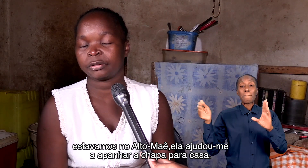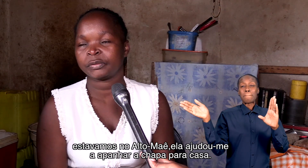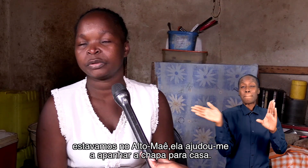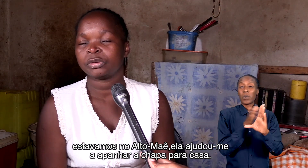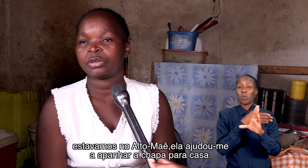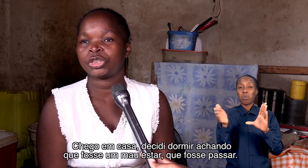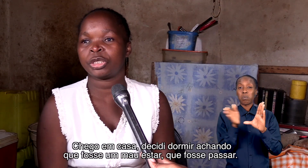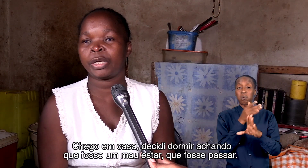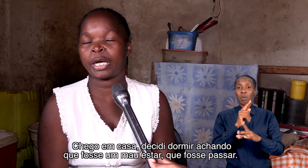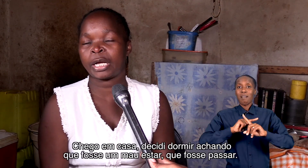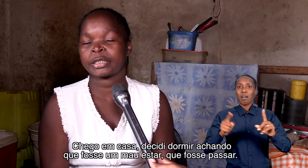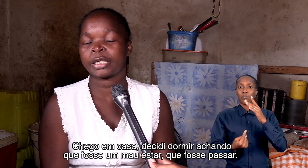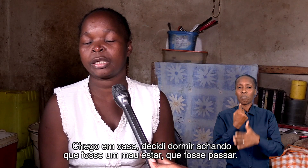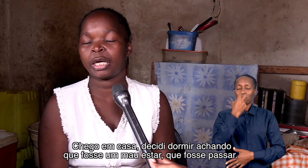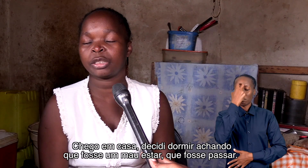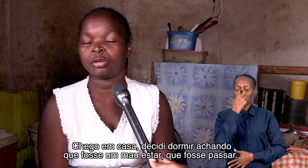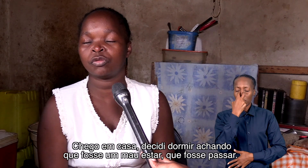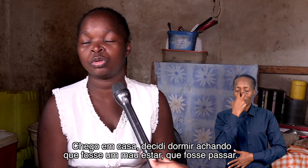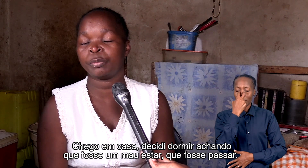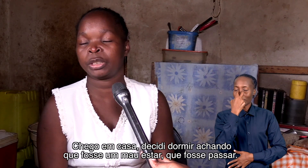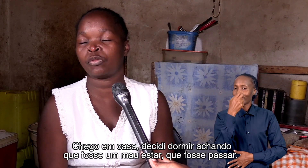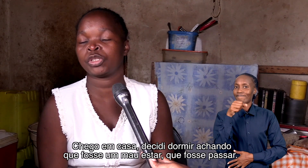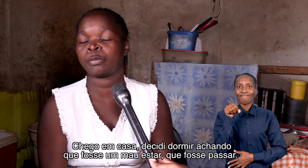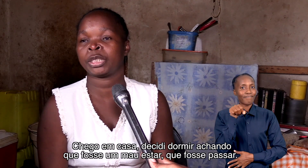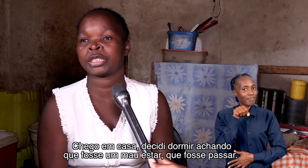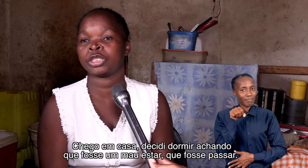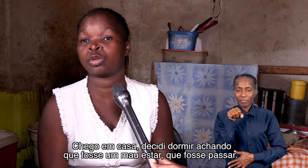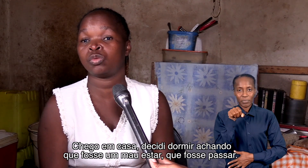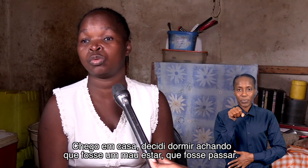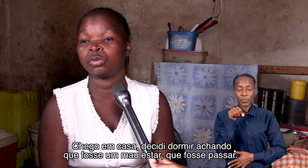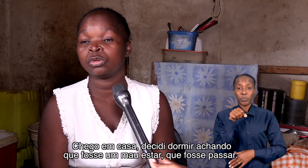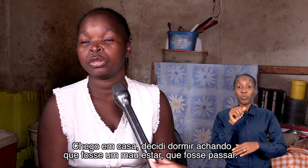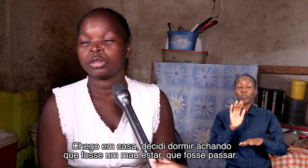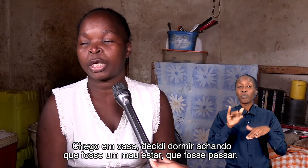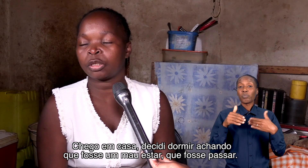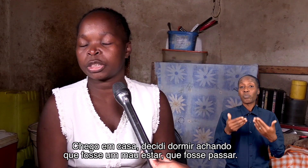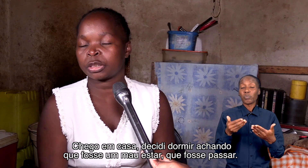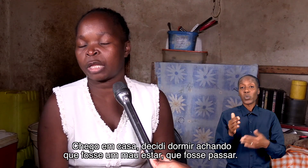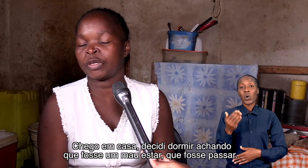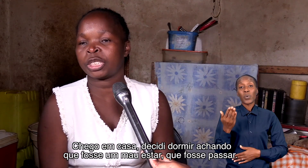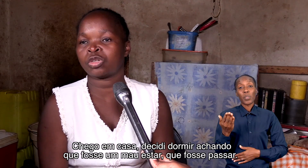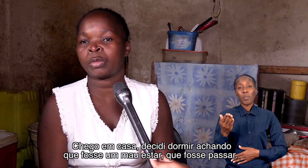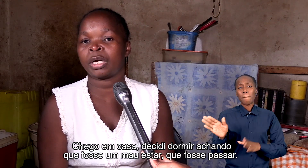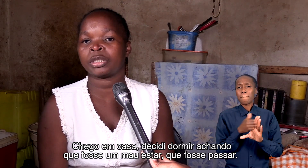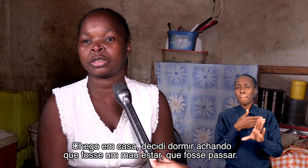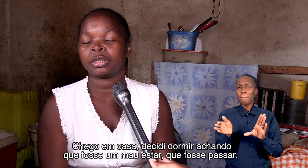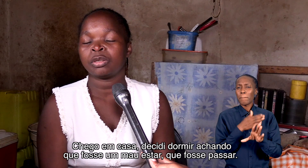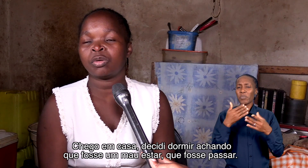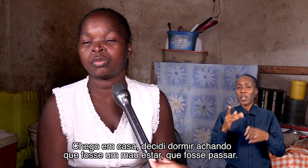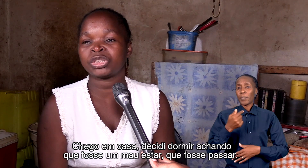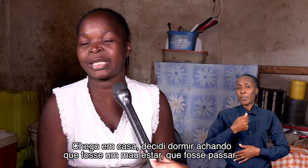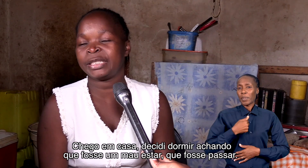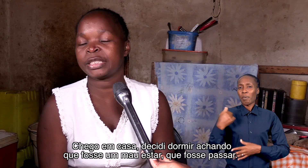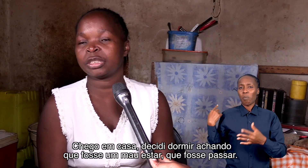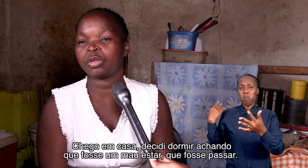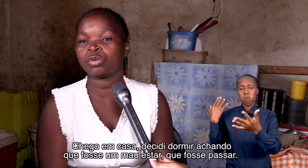casa. Chego em casa, aquilo de vou dormir, talvez amanhã seja aquilo talvez seja